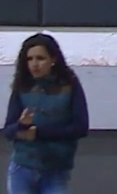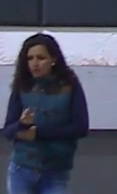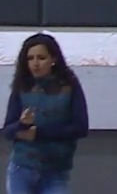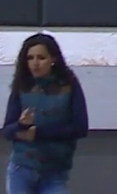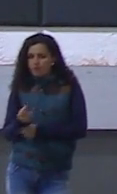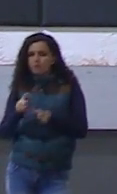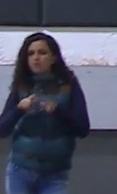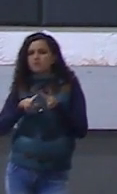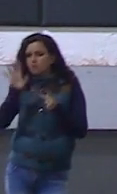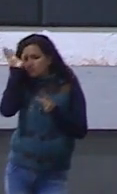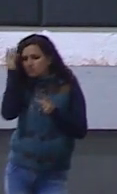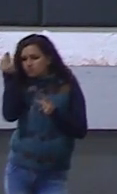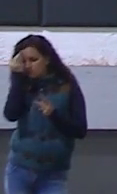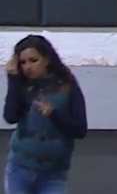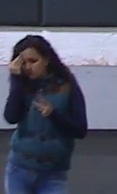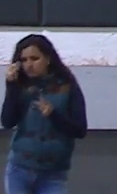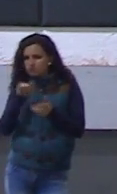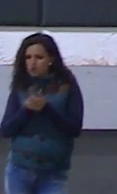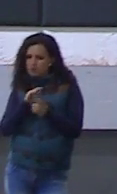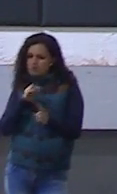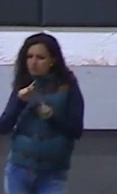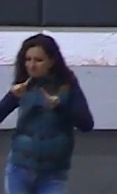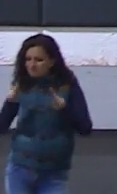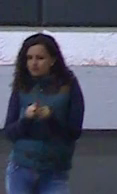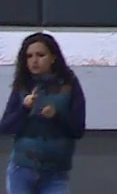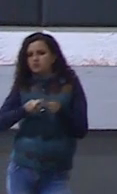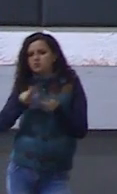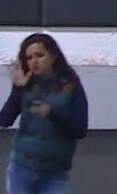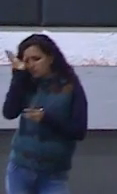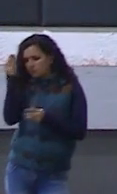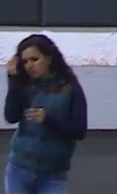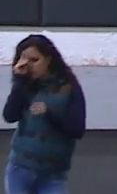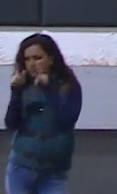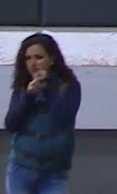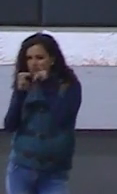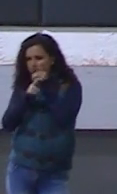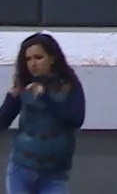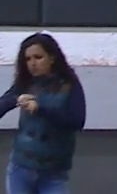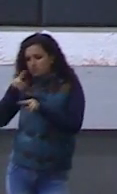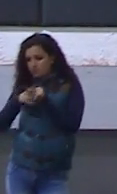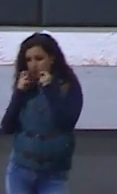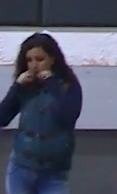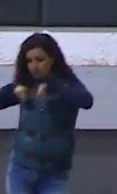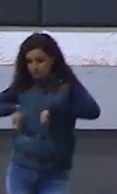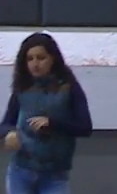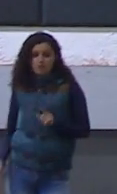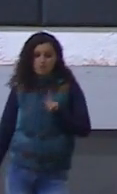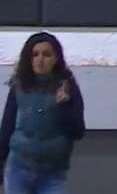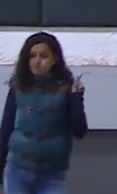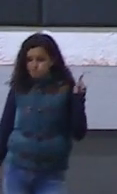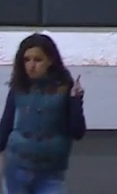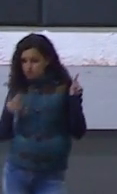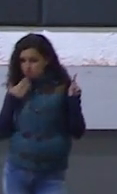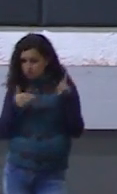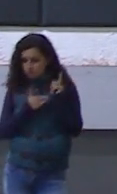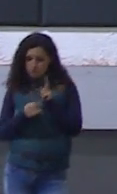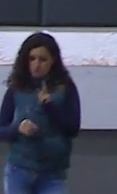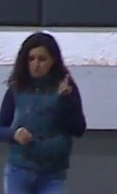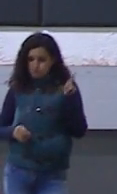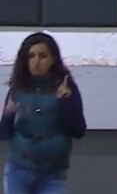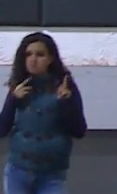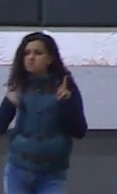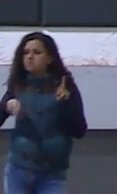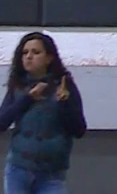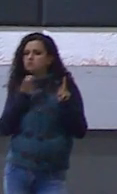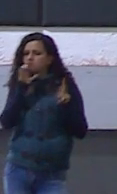disciplinas de carácter sintetizan t y disciplinas de carácter científico natural y humanístico y allí por ejemplo los otros